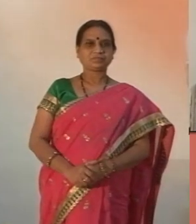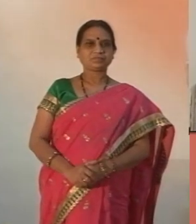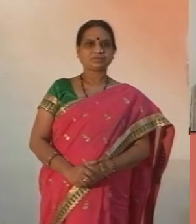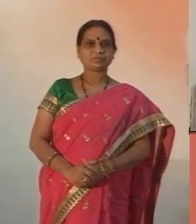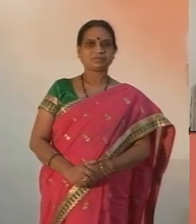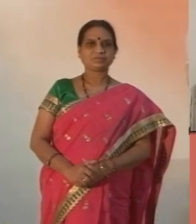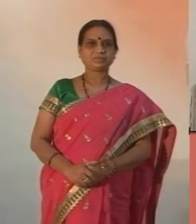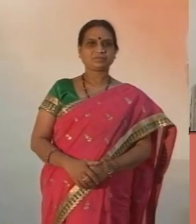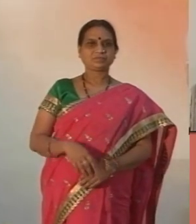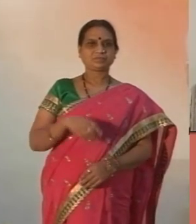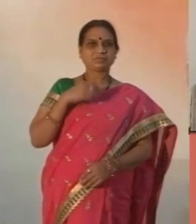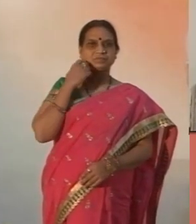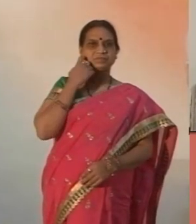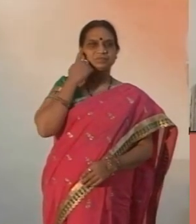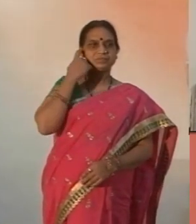इसके लिए